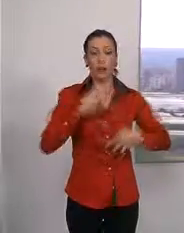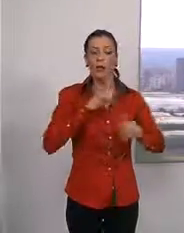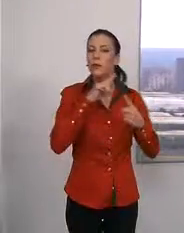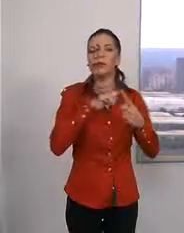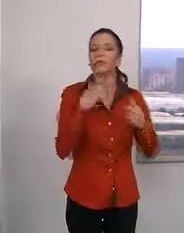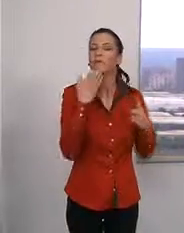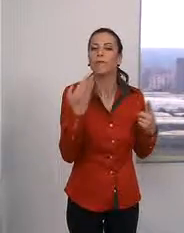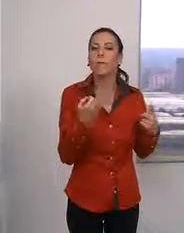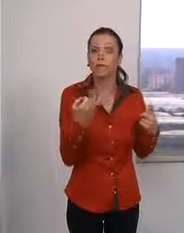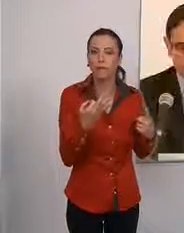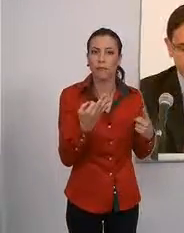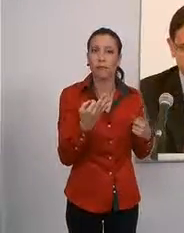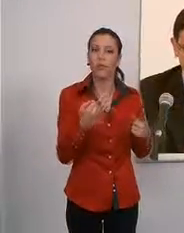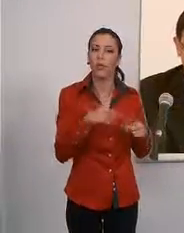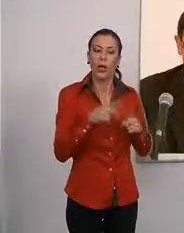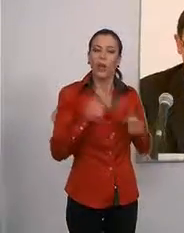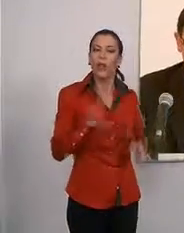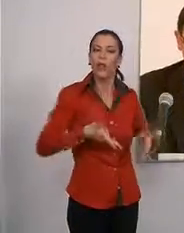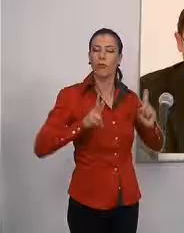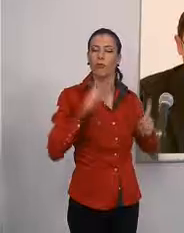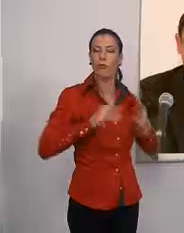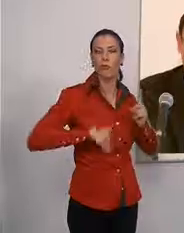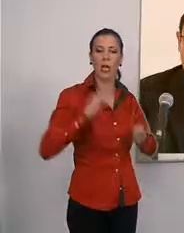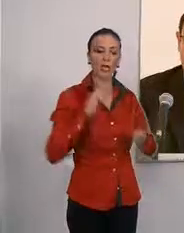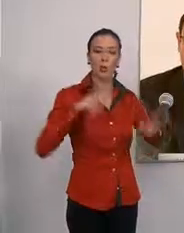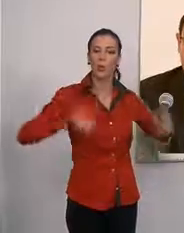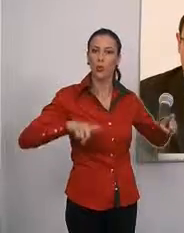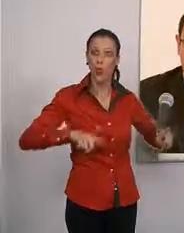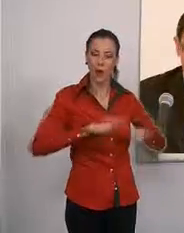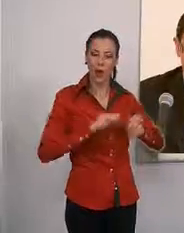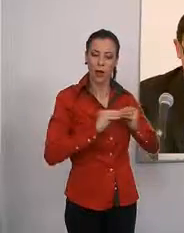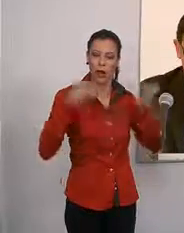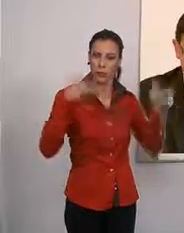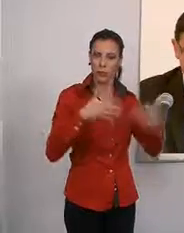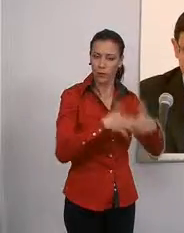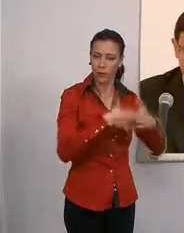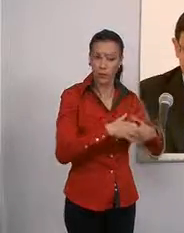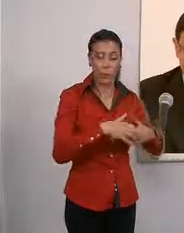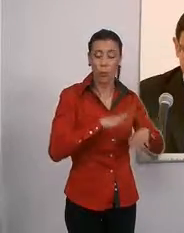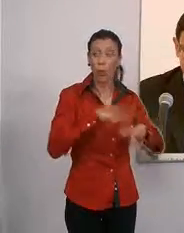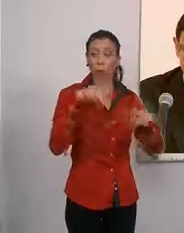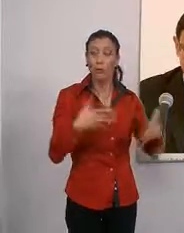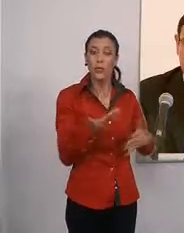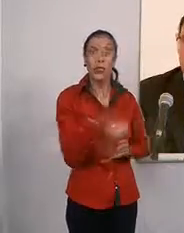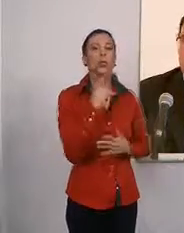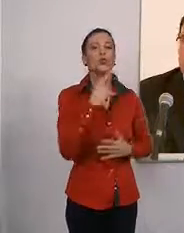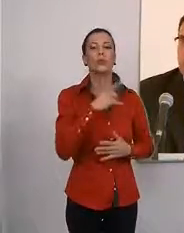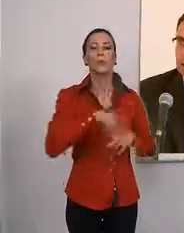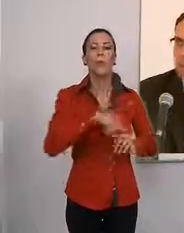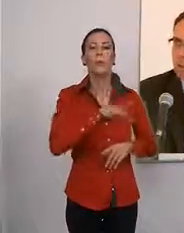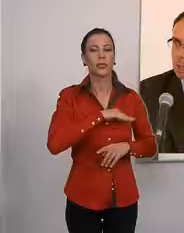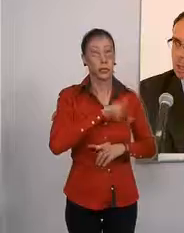primera de ellas es la liberación de más suelo industrial, ya que el que existe es